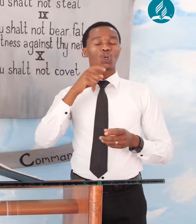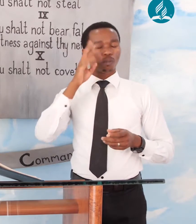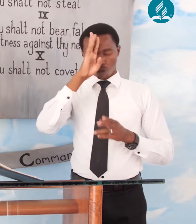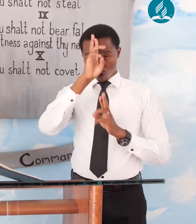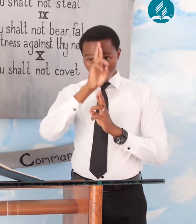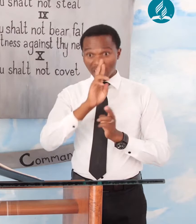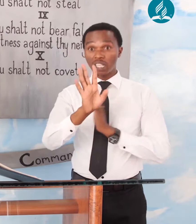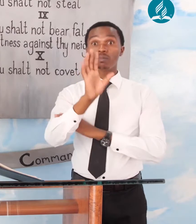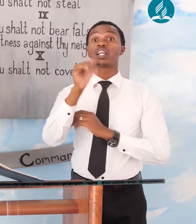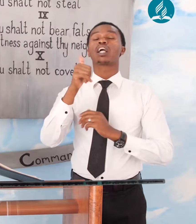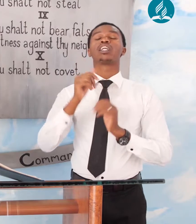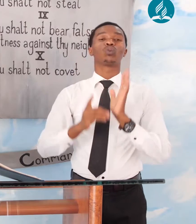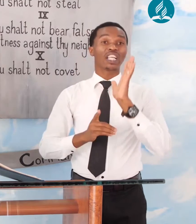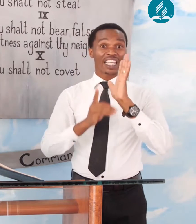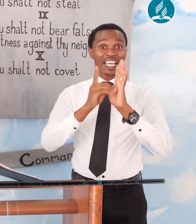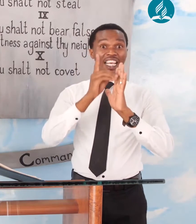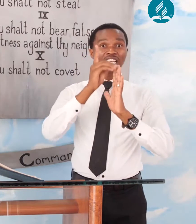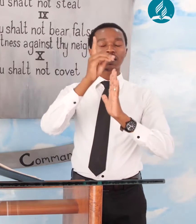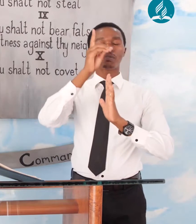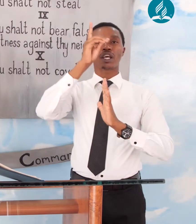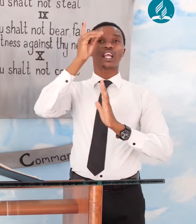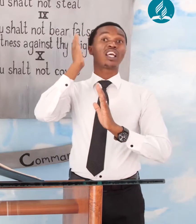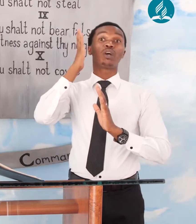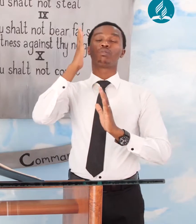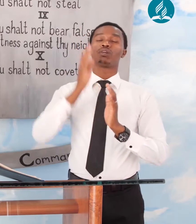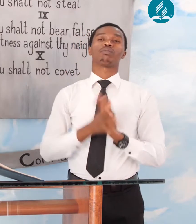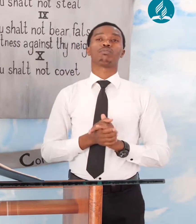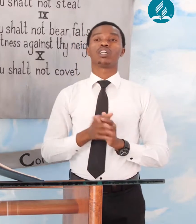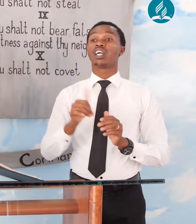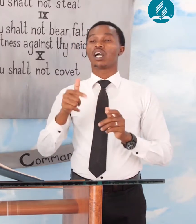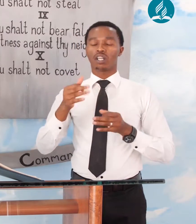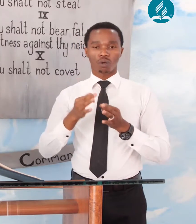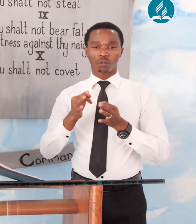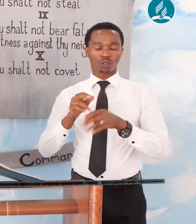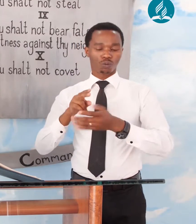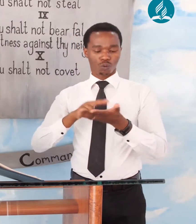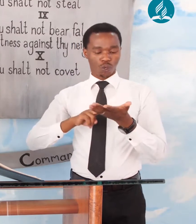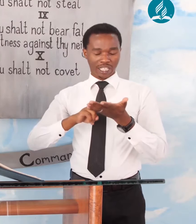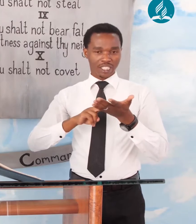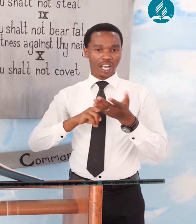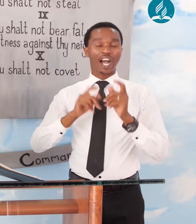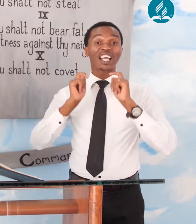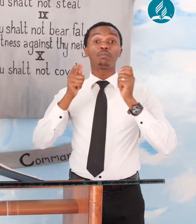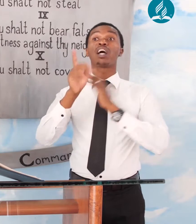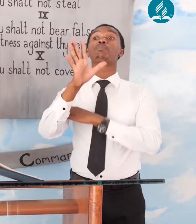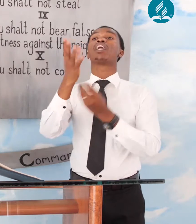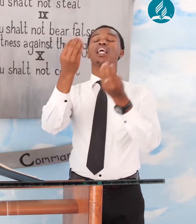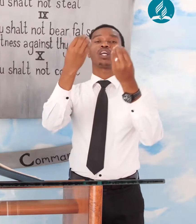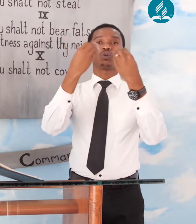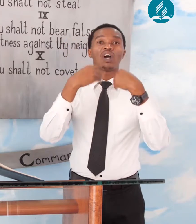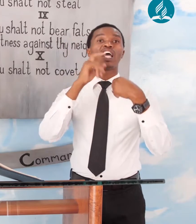guteza imbere umurimo wayo. Mu buryo dukoresha impano Imana yaduhaye tugomba kubikoresha mu buryo